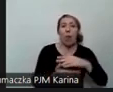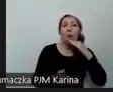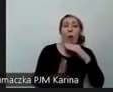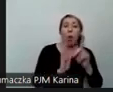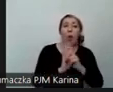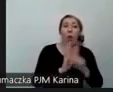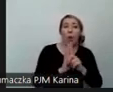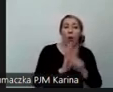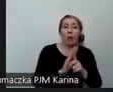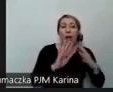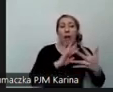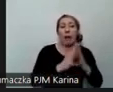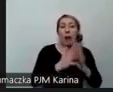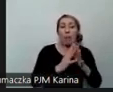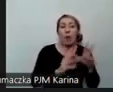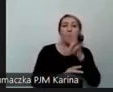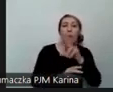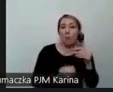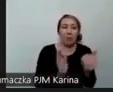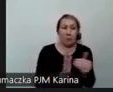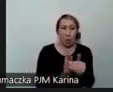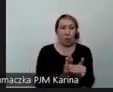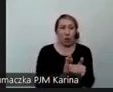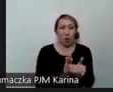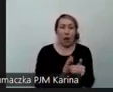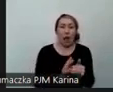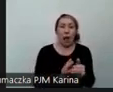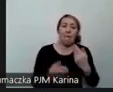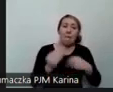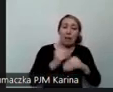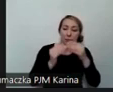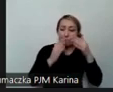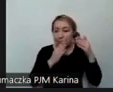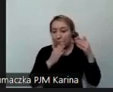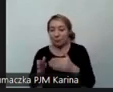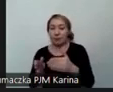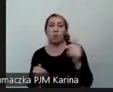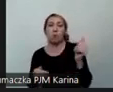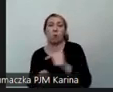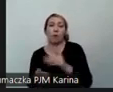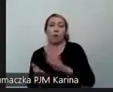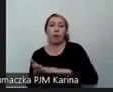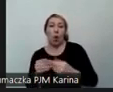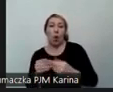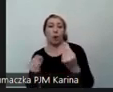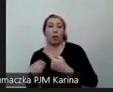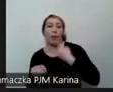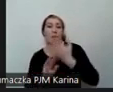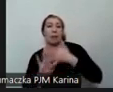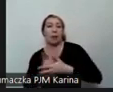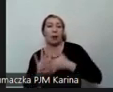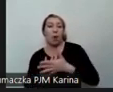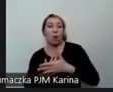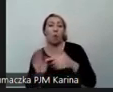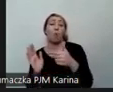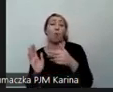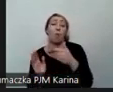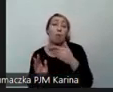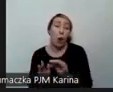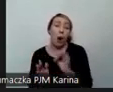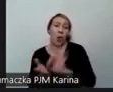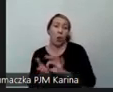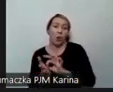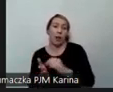będzie rehabilitował mowę, a być może potrzebuje większego skupienia na rozwoju języka migowego, bo ten język właśnie jest